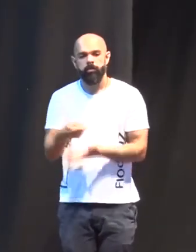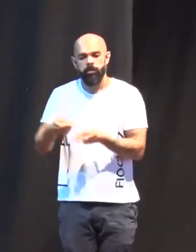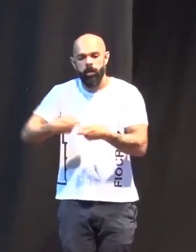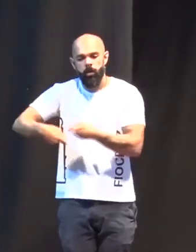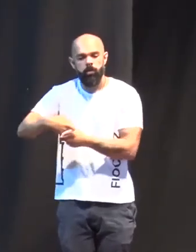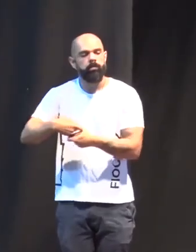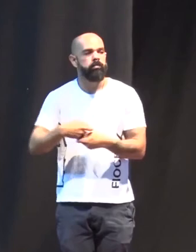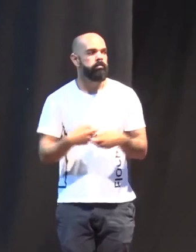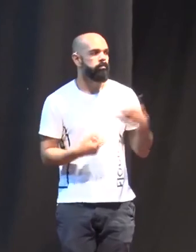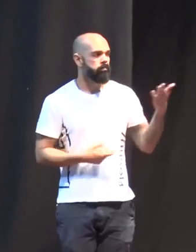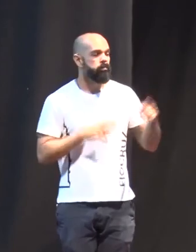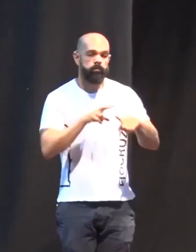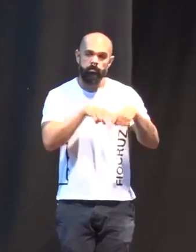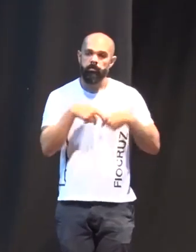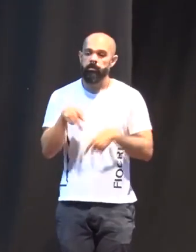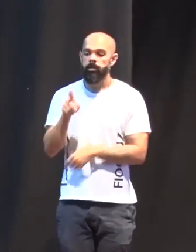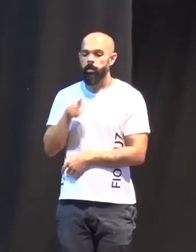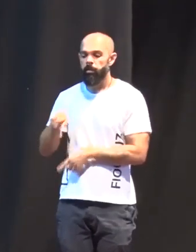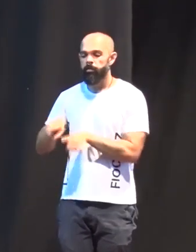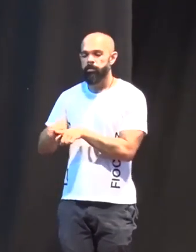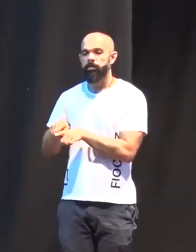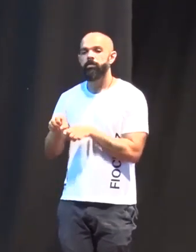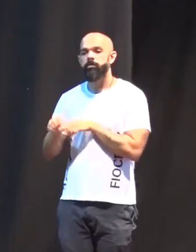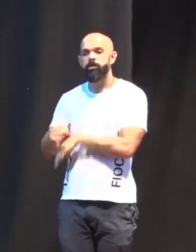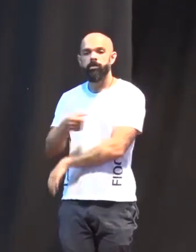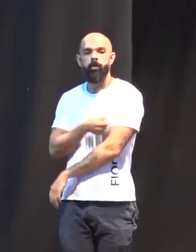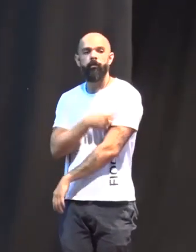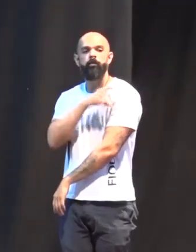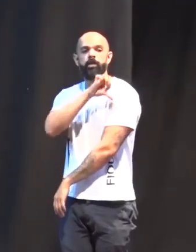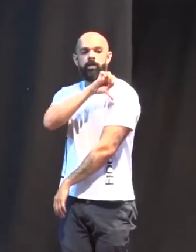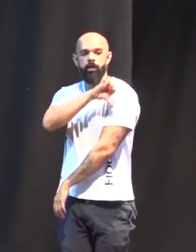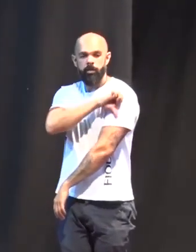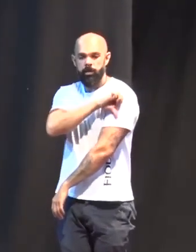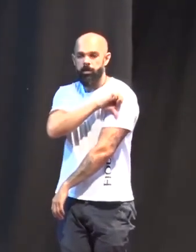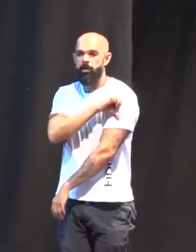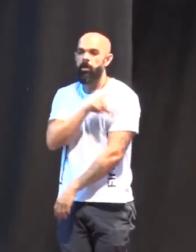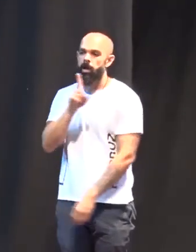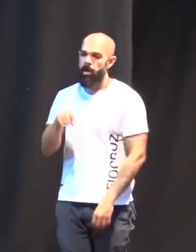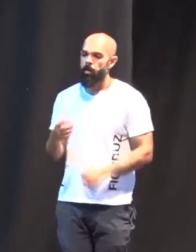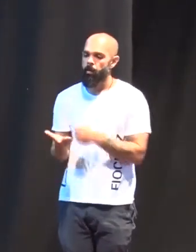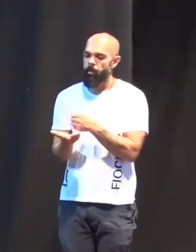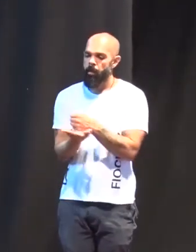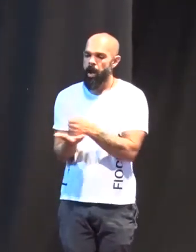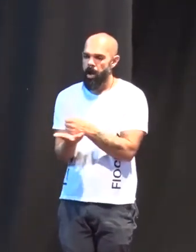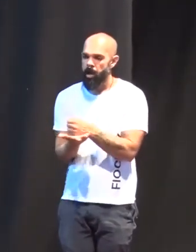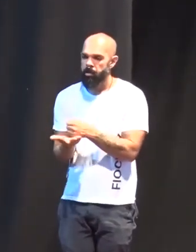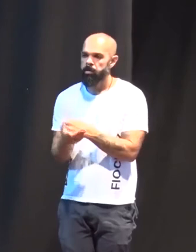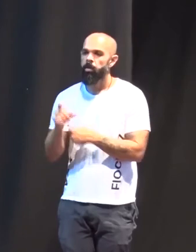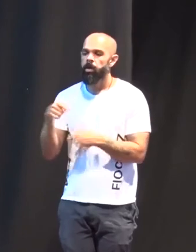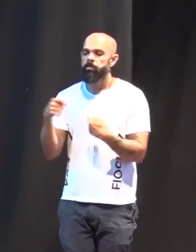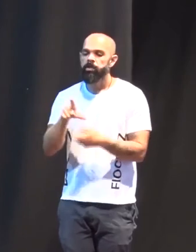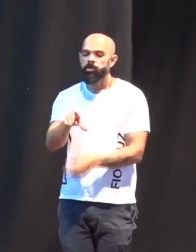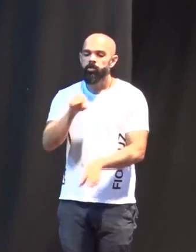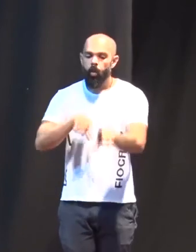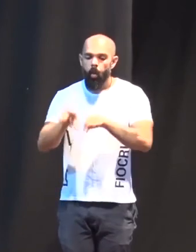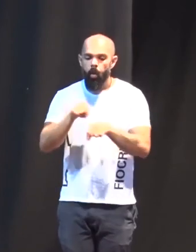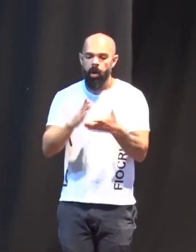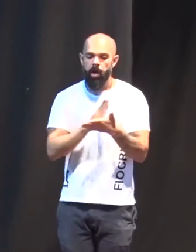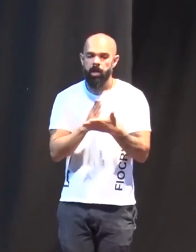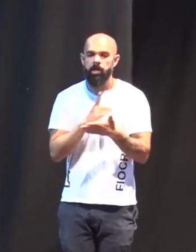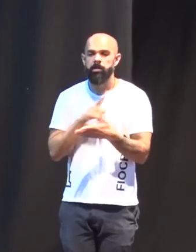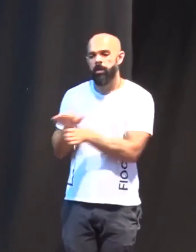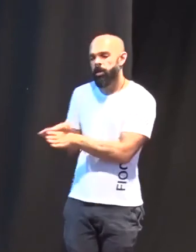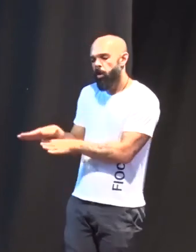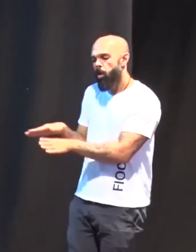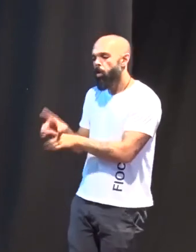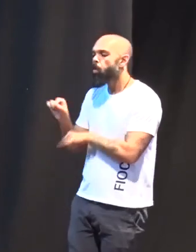importante. E, por conta disso, os próprios professores do ensino fundamental, que agora são do básico, que têm que escolher os livros, eles recebem